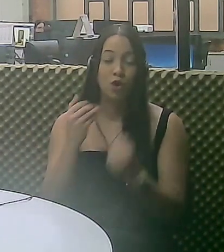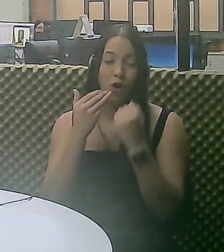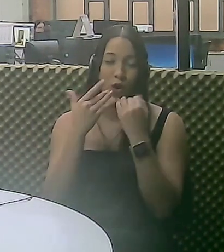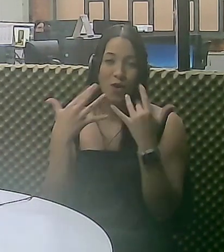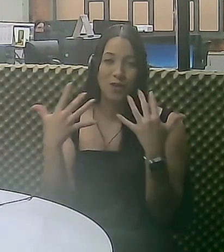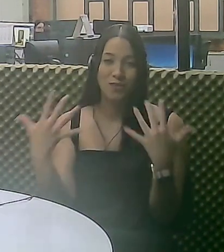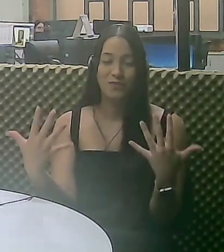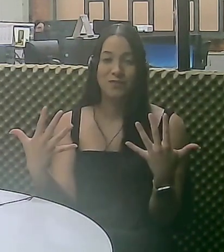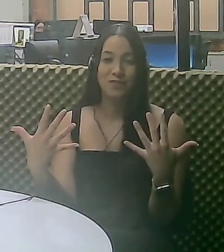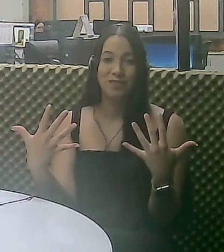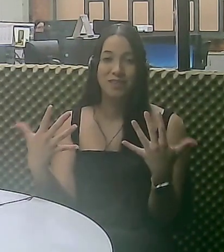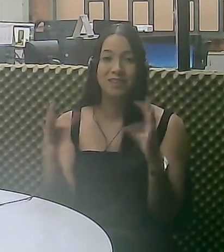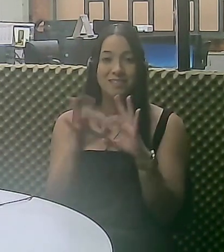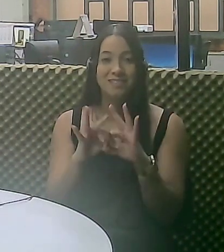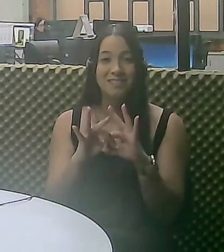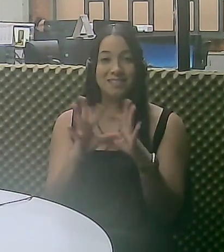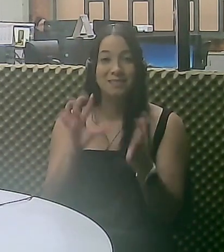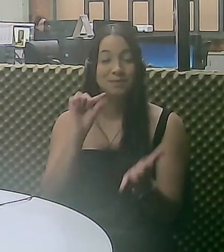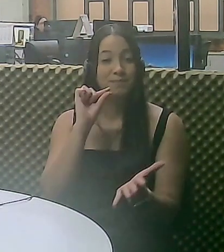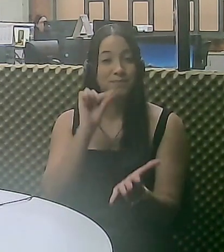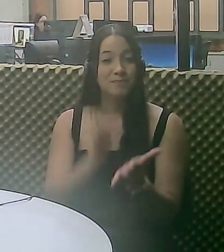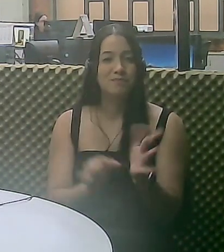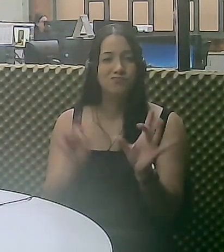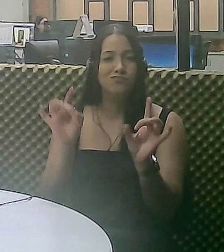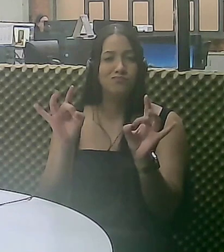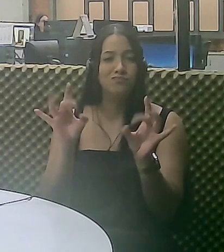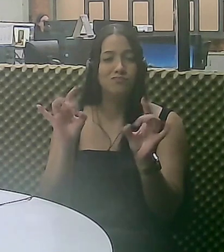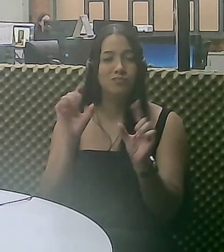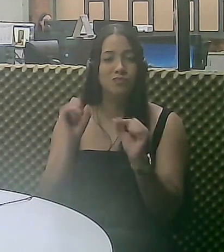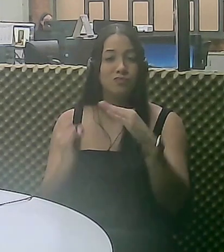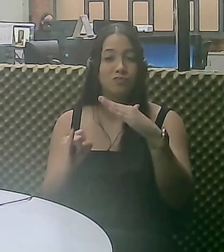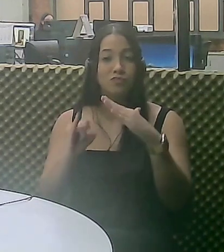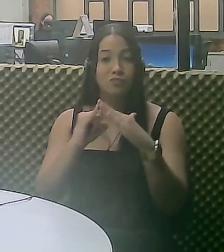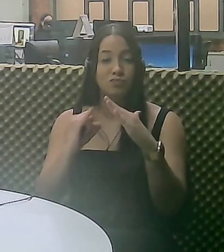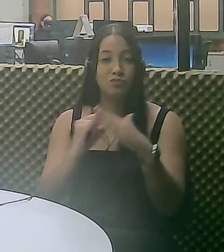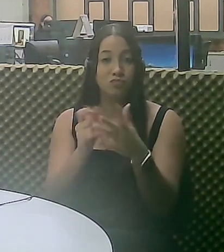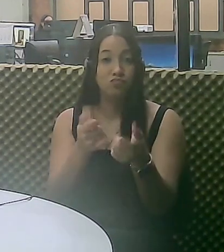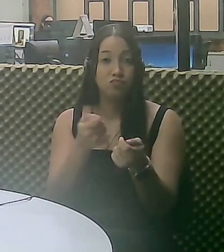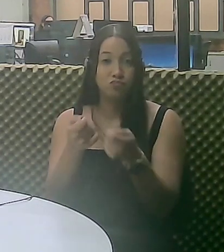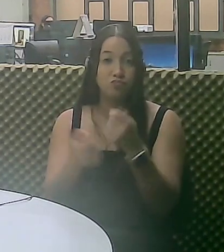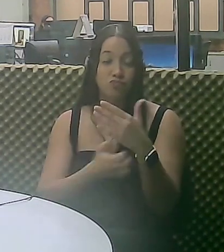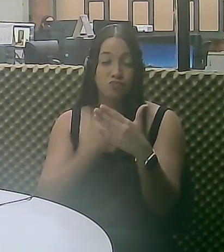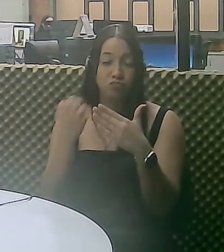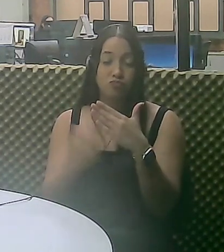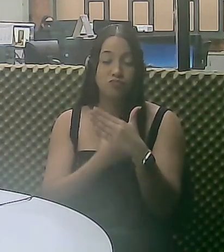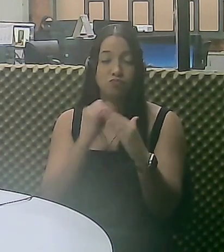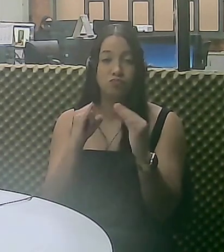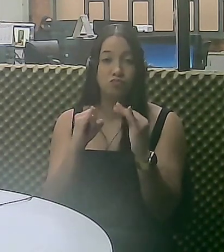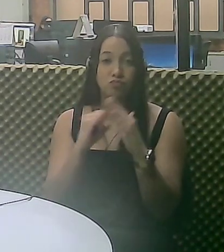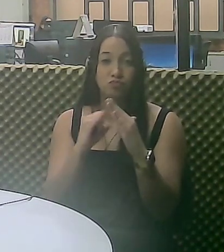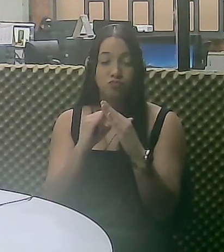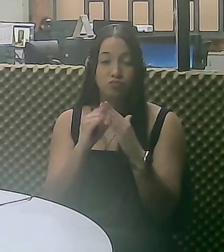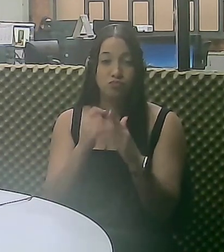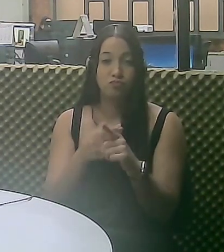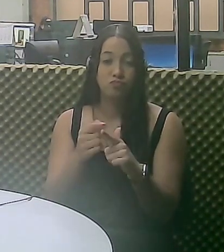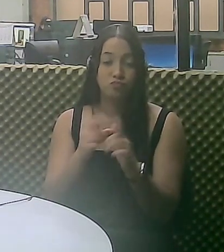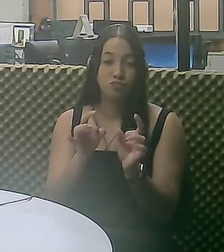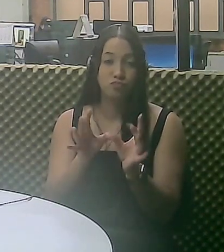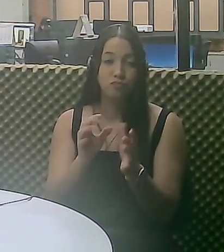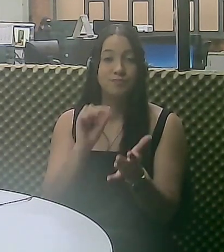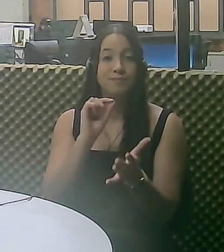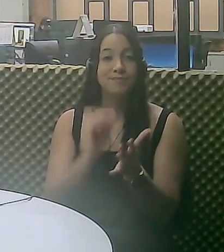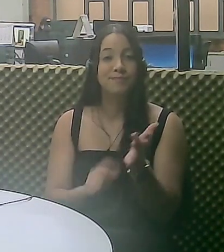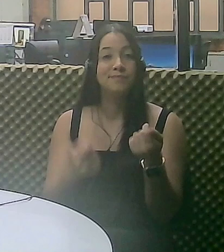A novidade agora é que está disponível um cadastro específico para imóveis administrados por imobiliárias. Para fazer o